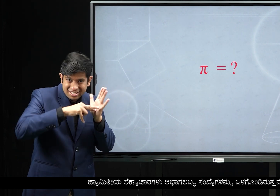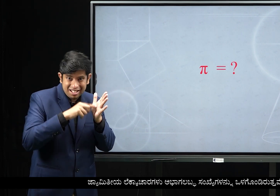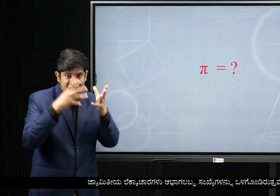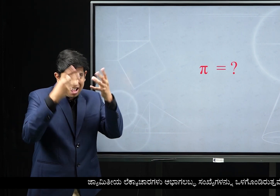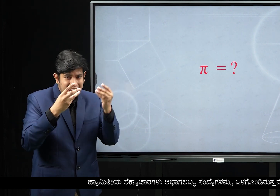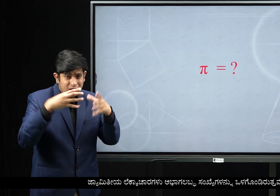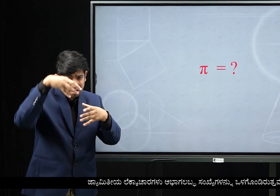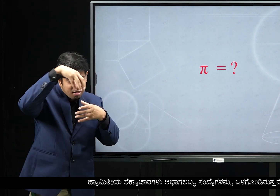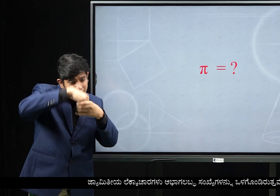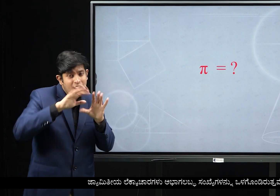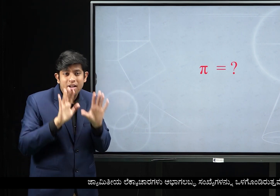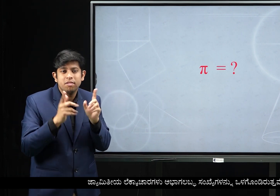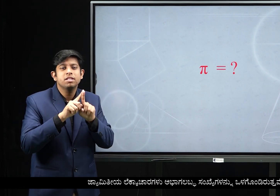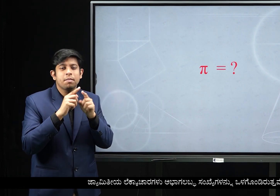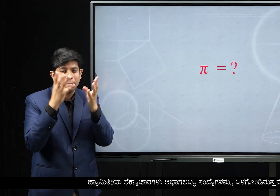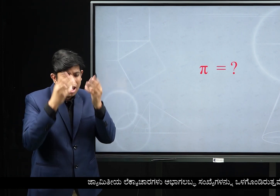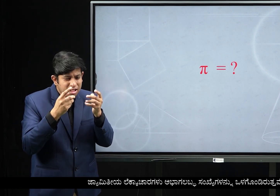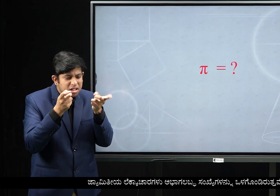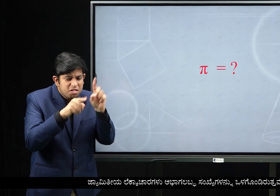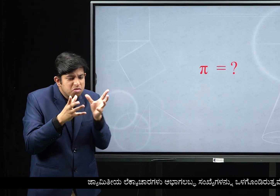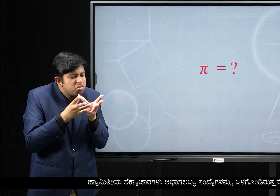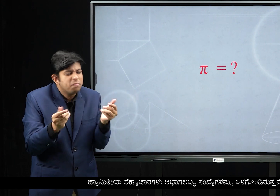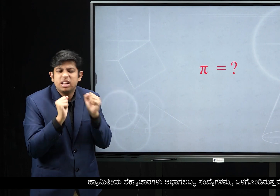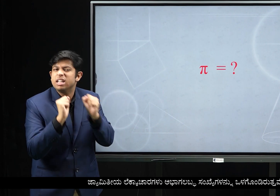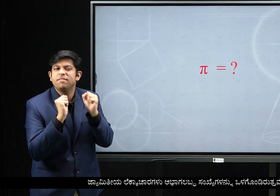ಜ್ಯಾಮಿತೀಯ ಲೆಕ್ಕಾಚಾರಗಳು ಅಭಾಗಲಬ್ಧ ಸಂಖ್ಯೆಗಳನ್ನು ಒಳಗೊಂಡಿರುತ್ತವೆ.